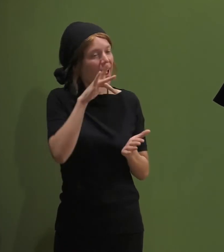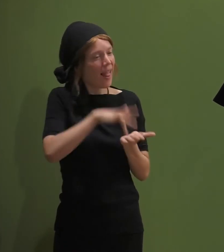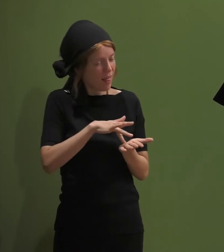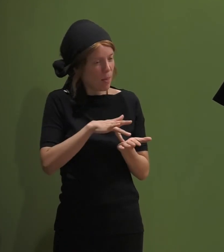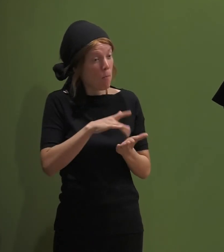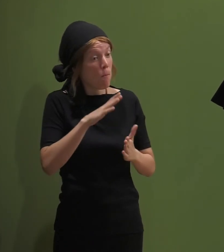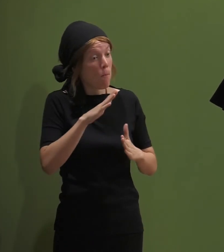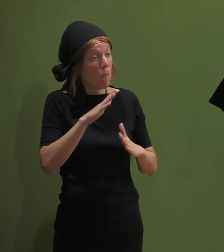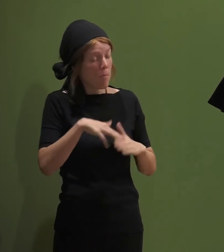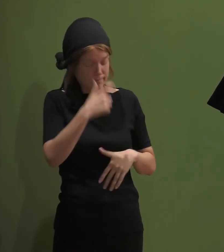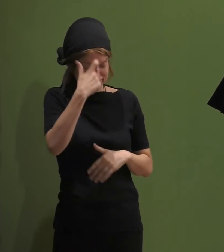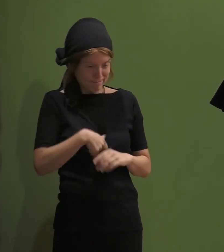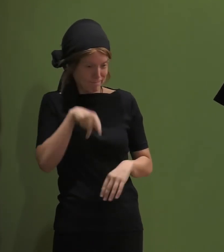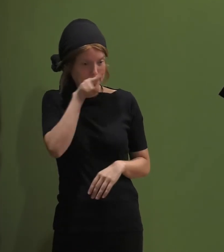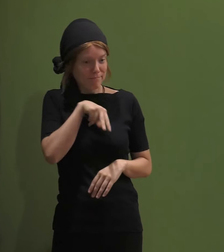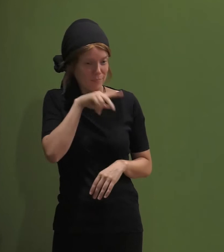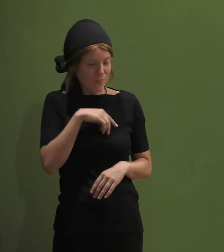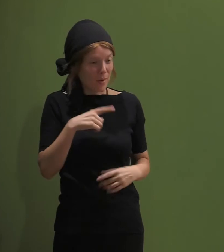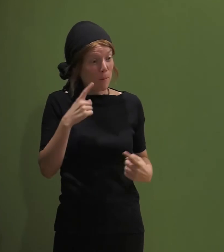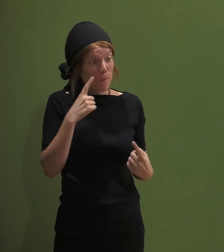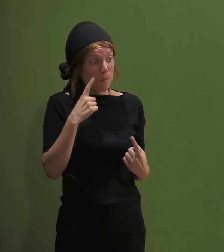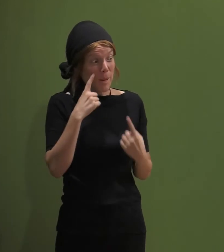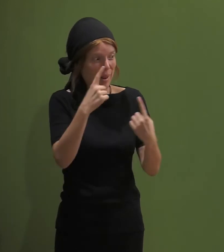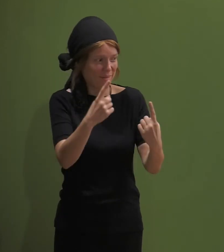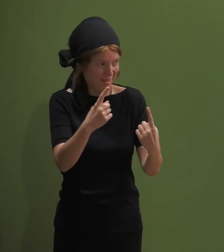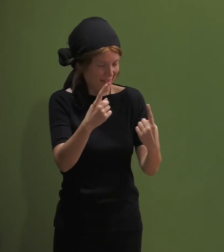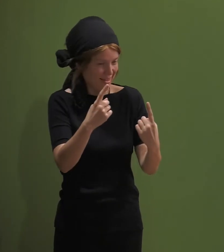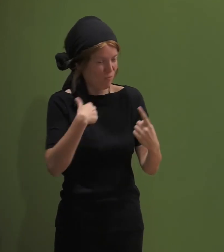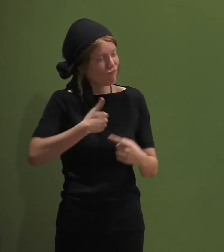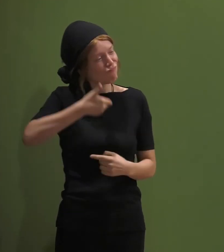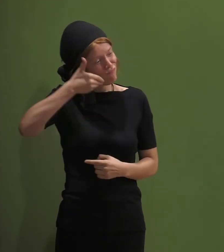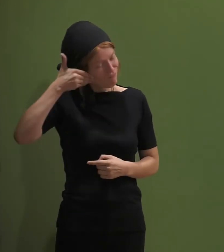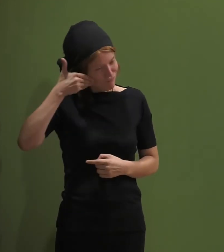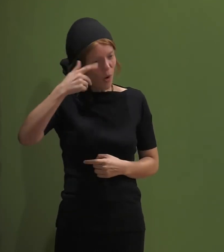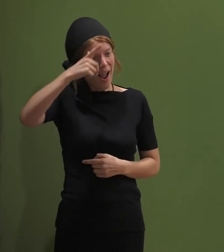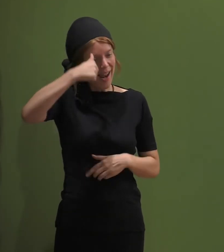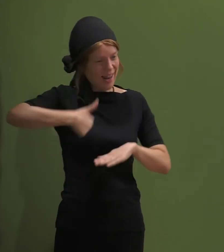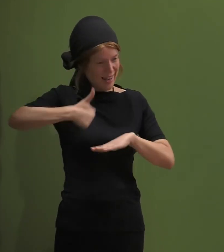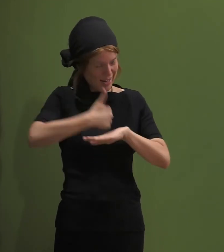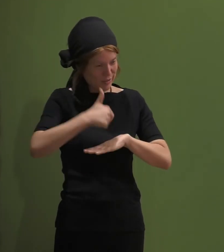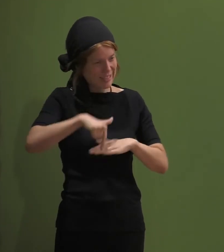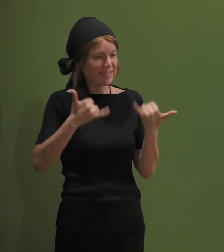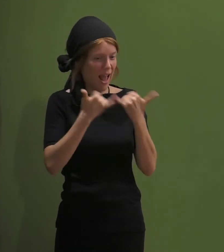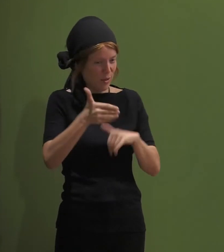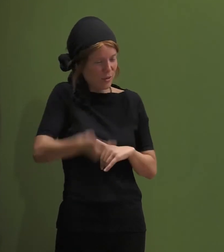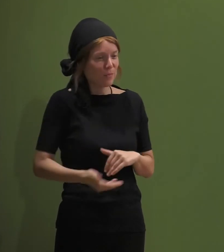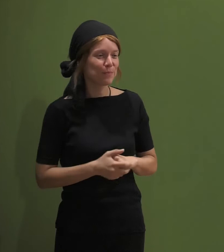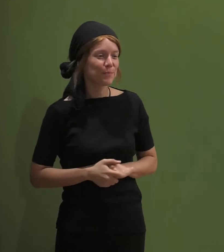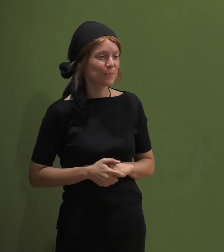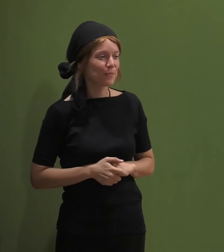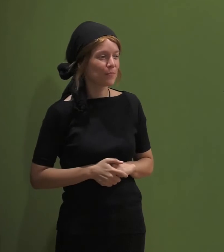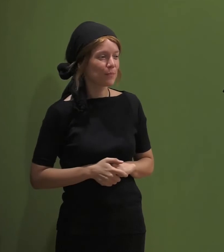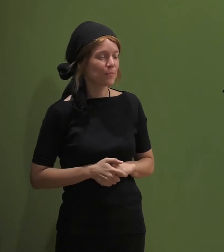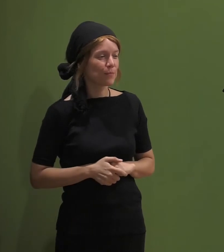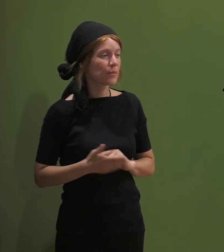y que, para quien le dirige la palabra, la primera ocasión en la que tiene el honor de actuar como rector en este importante acto.